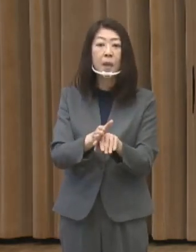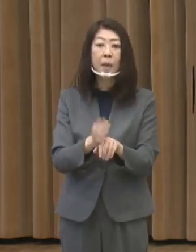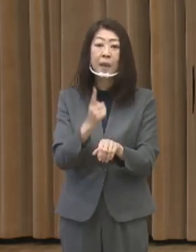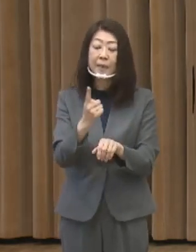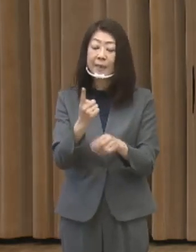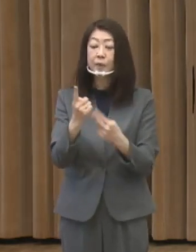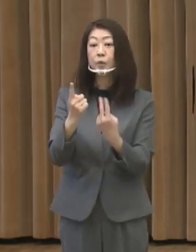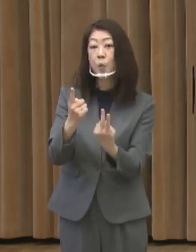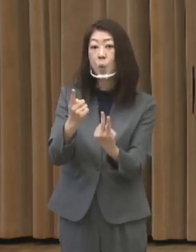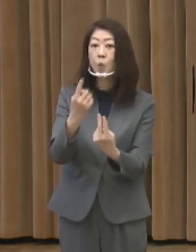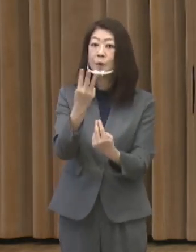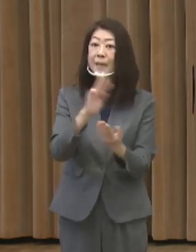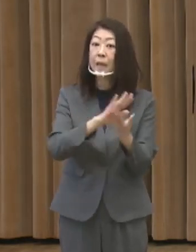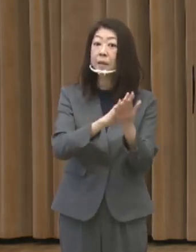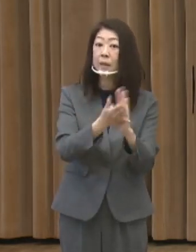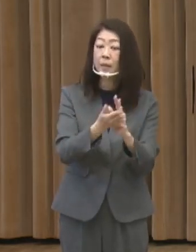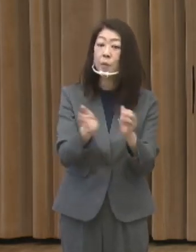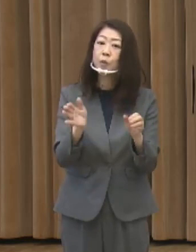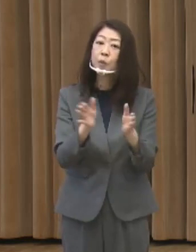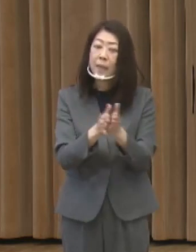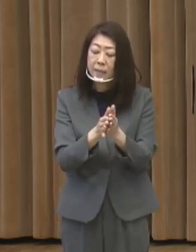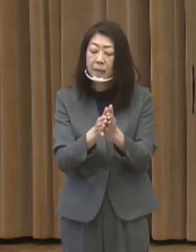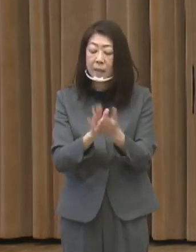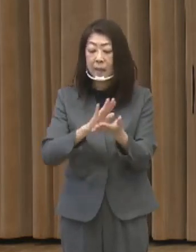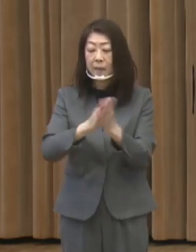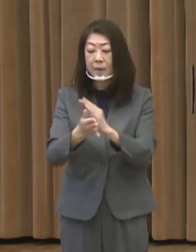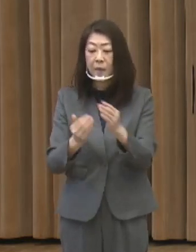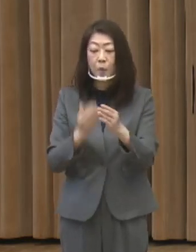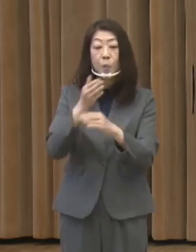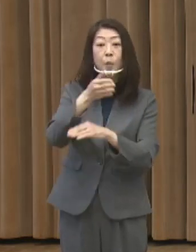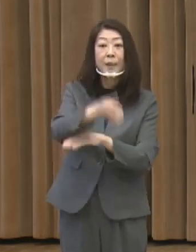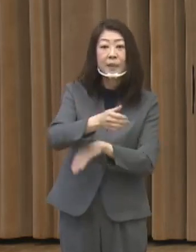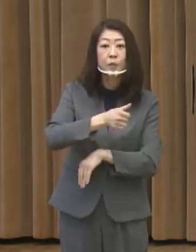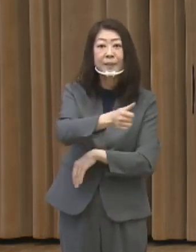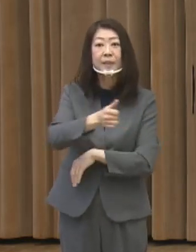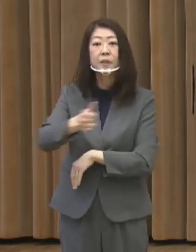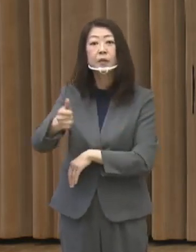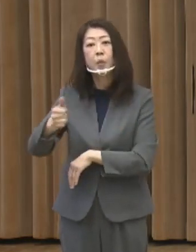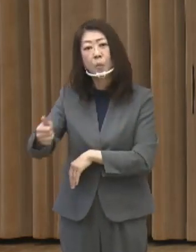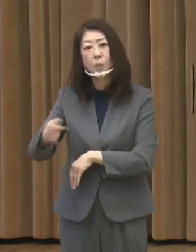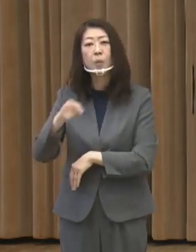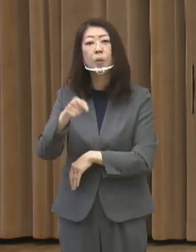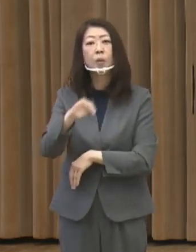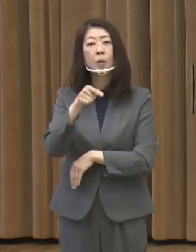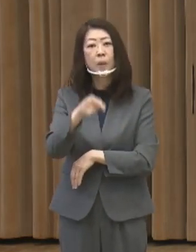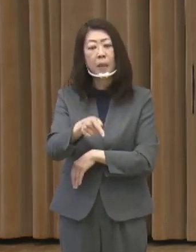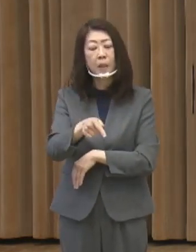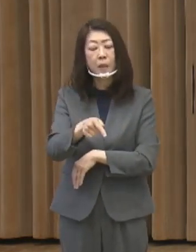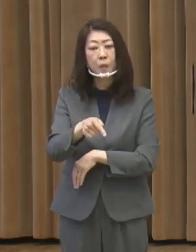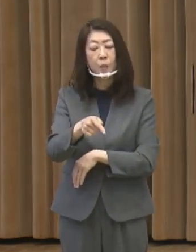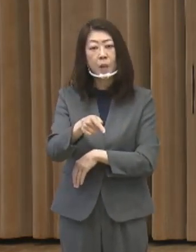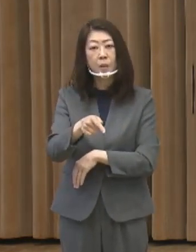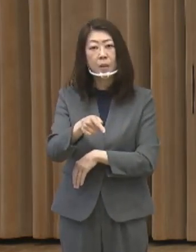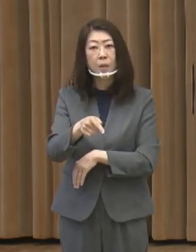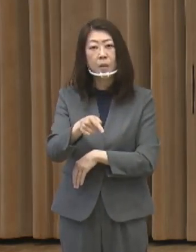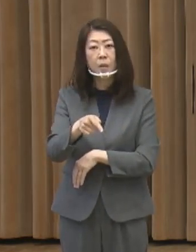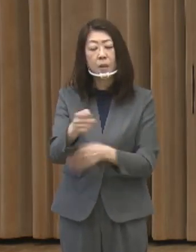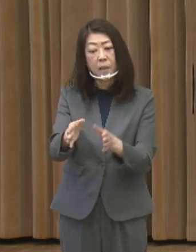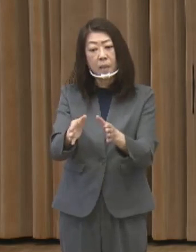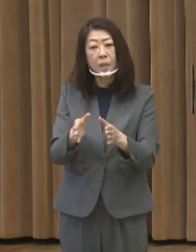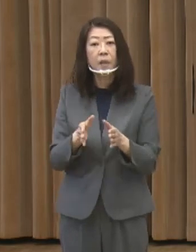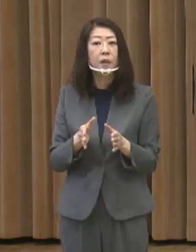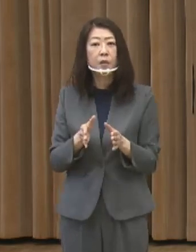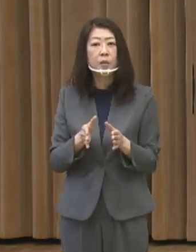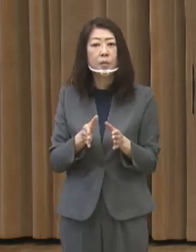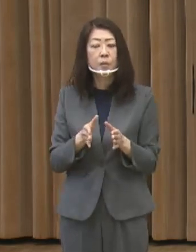では都県をまたぐ移動宣言についてはなんていうか明確なその合意事項というか、そういうのはなかった